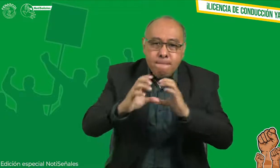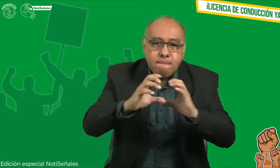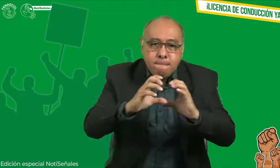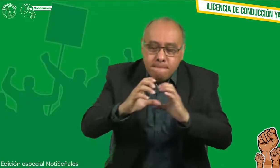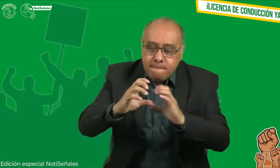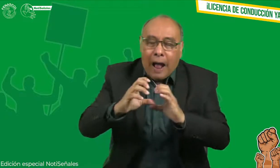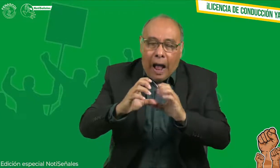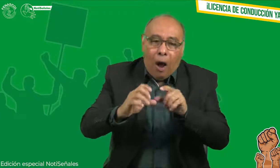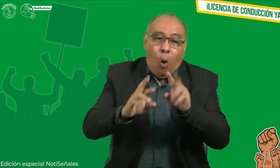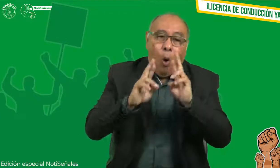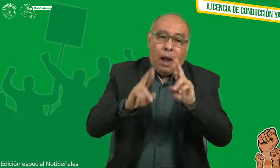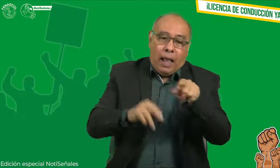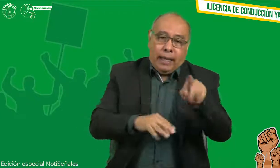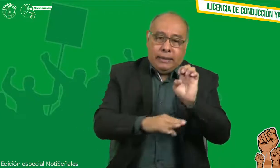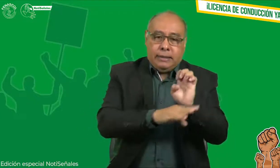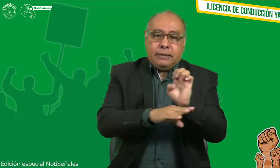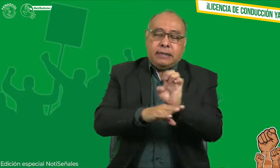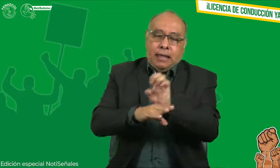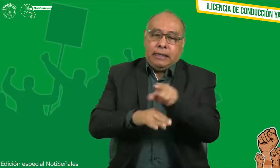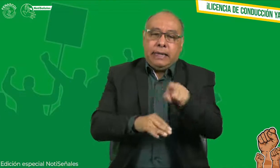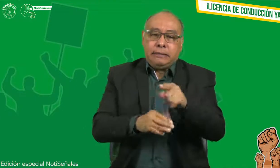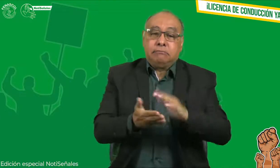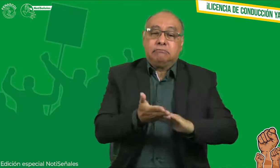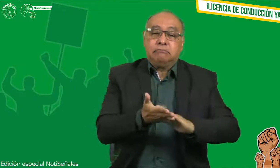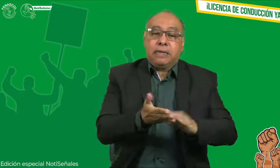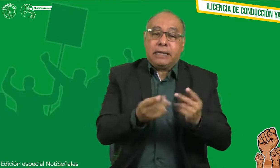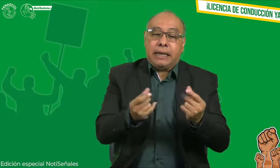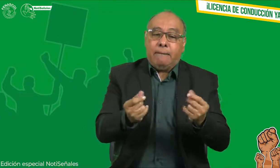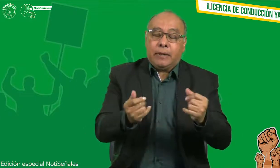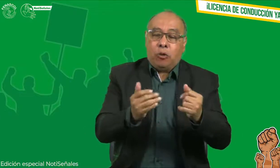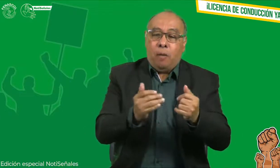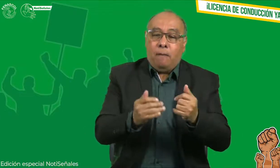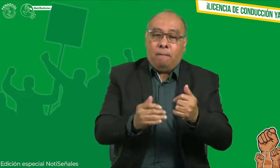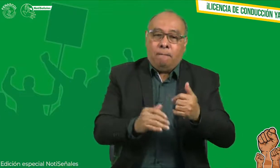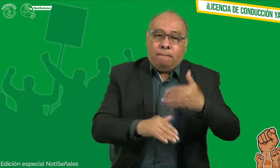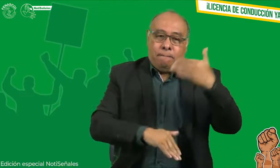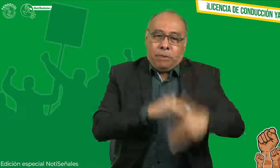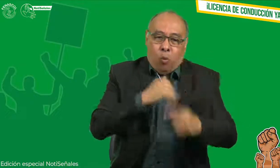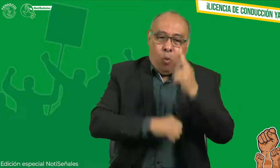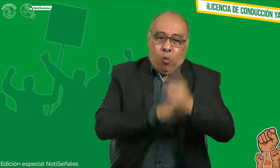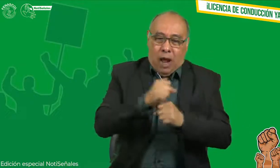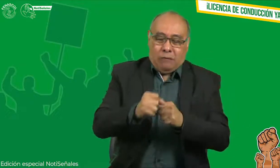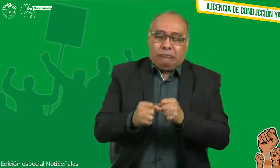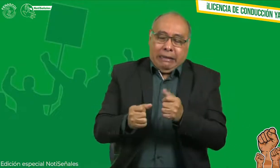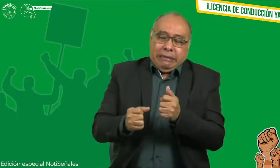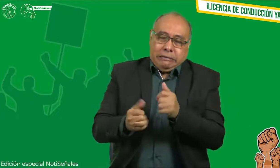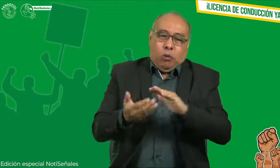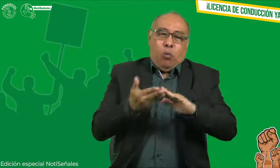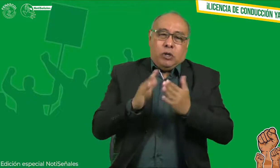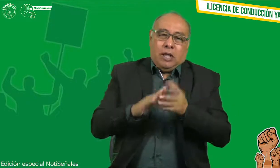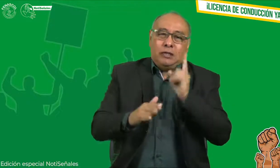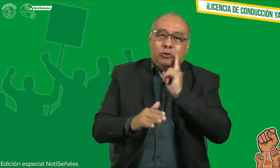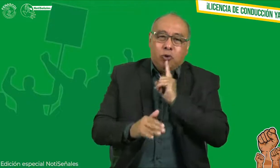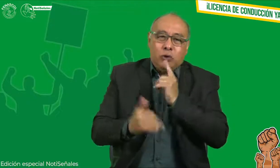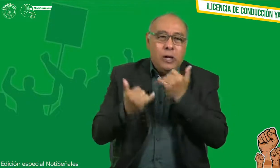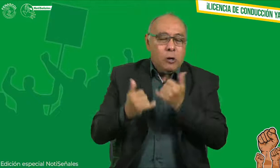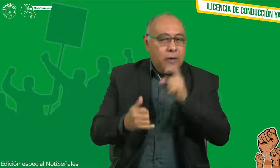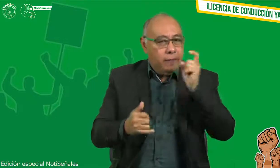esto las licencias que se vencen de las personas sordas próximamente? Son las entidades las que